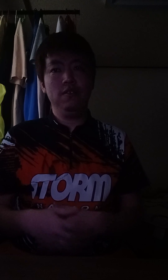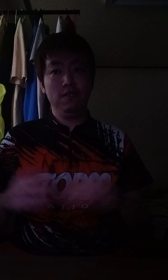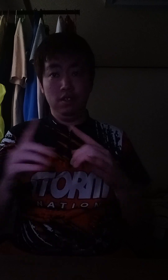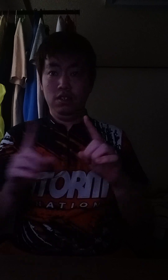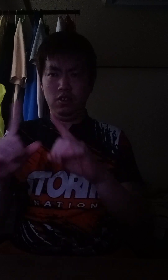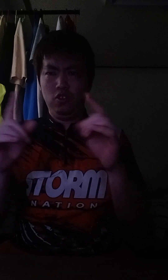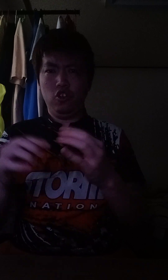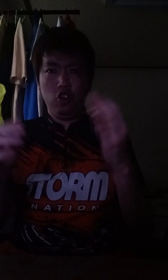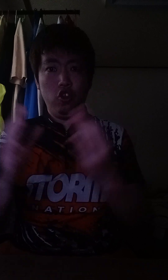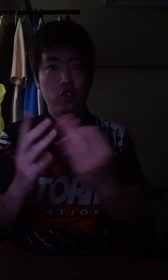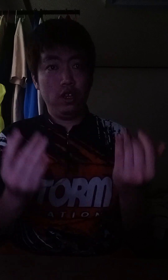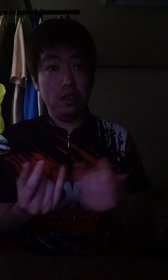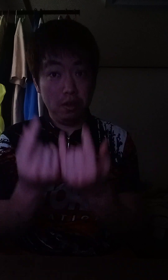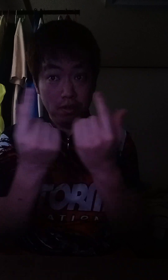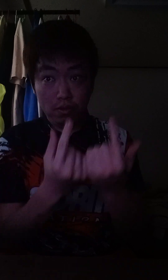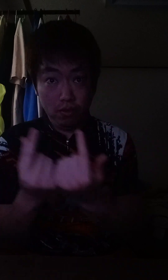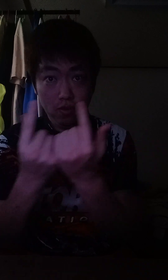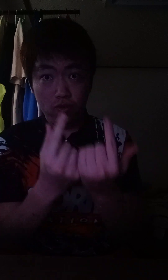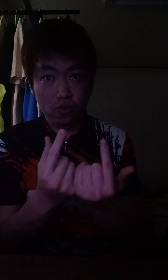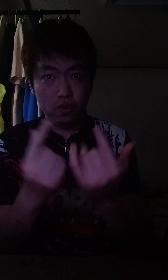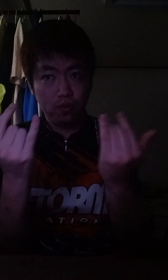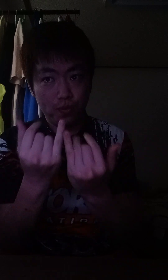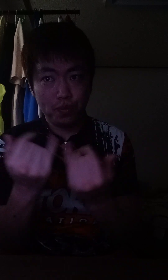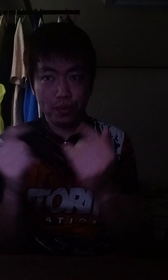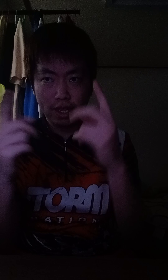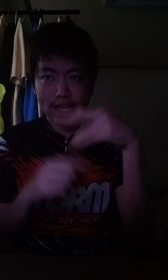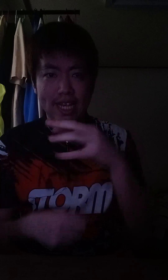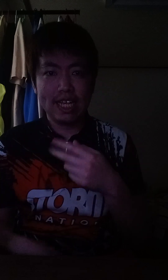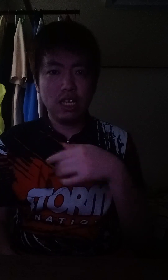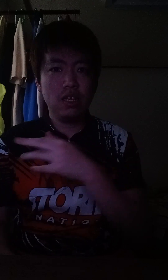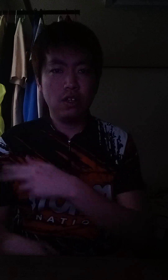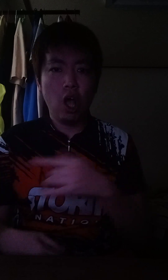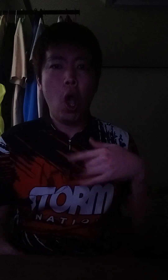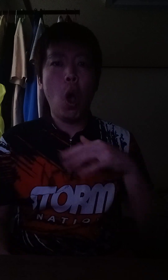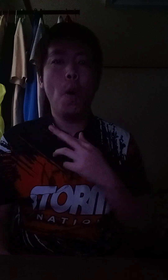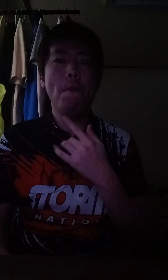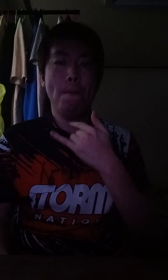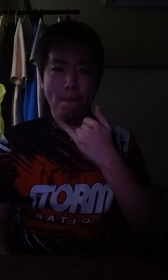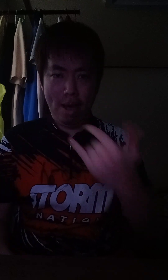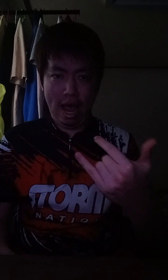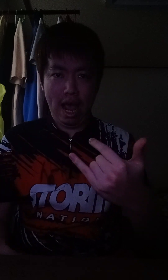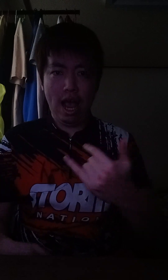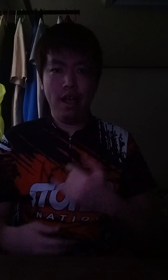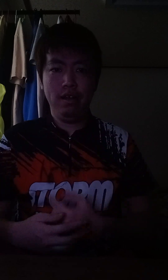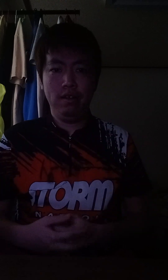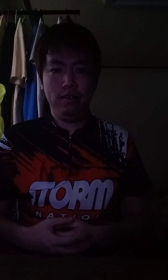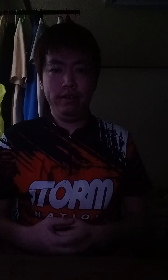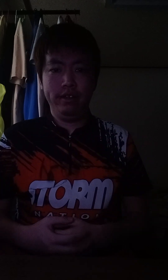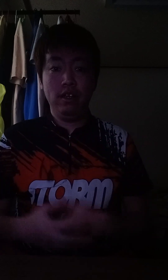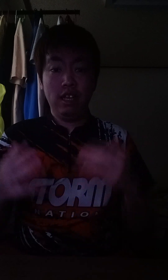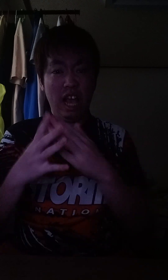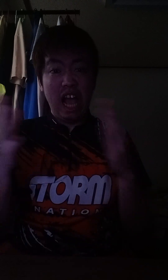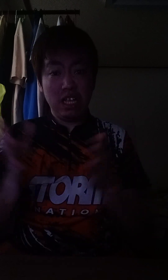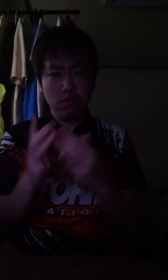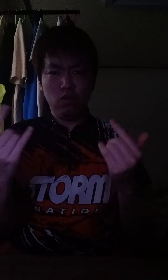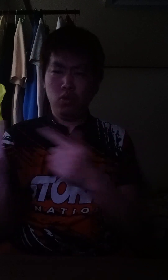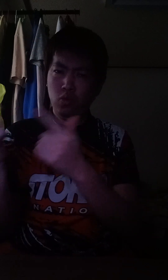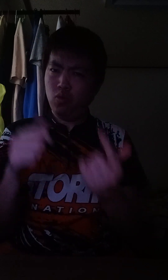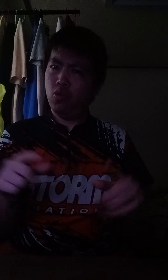승현이가 평범한 하루를 보낼 수 있게 항상 곁에서 살뜰히 챙기는 엄마. 매일 아침 저녁으로 꼭 먹어야